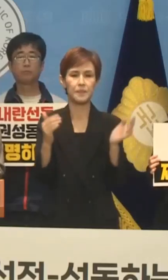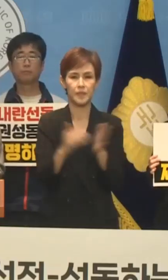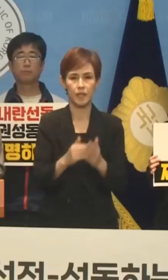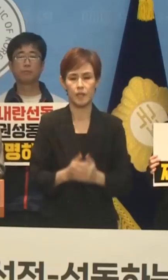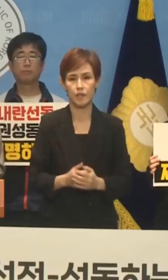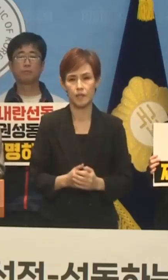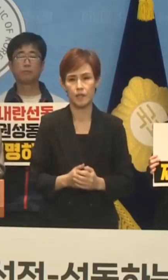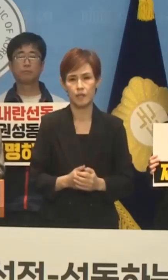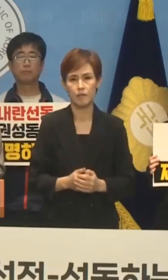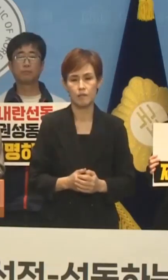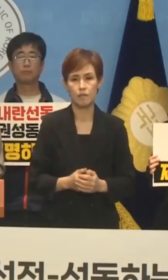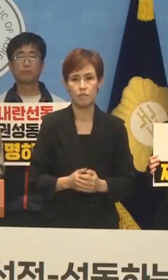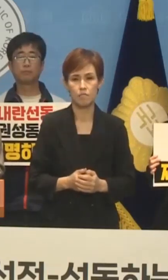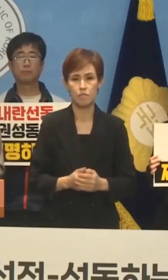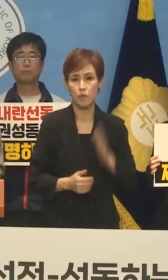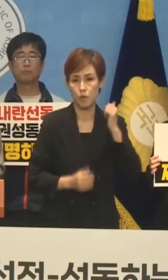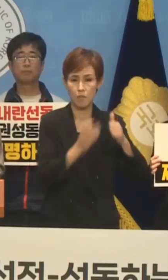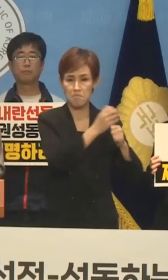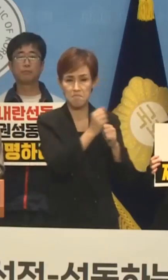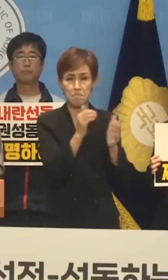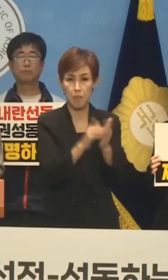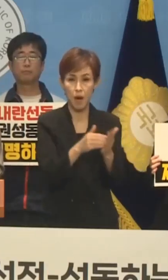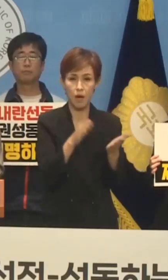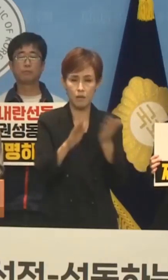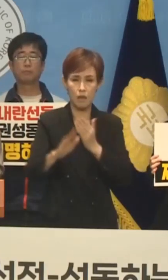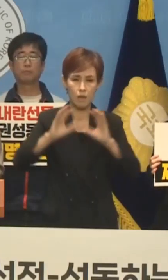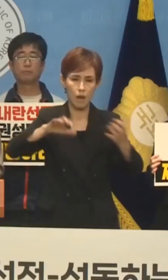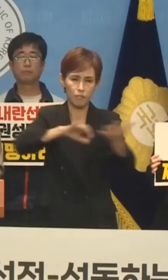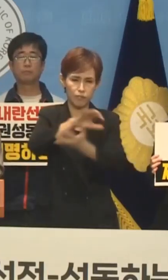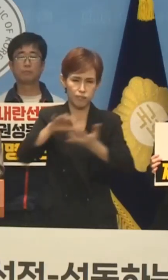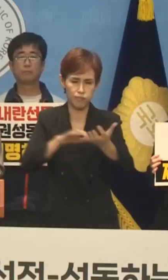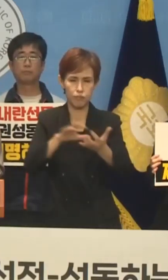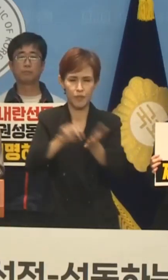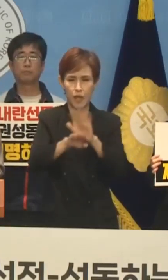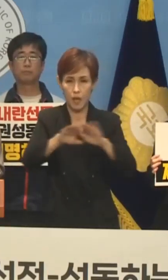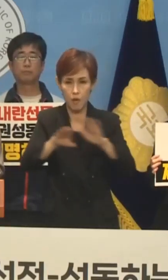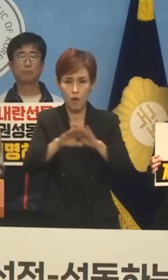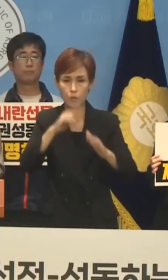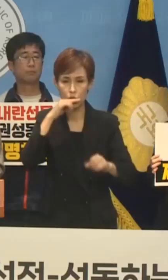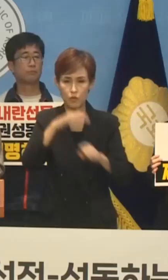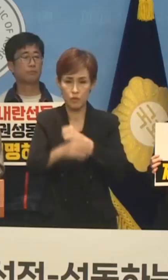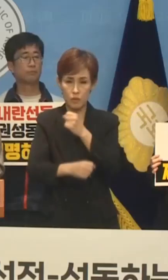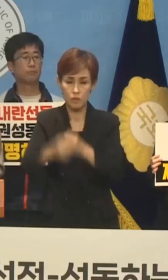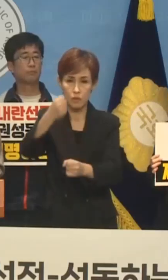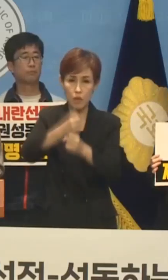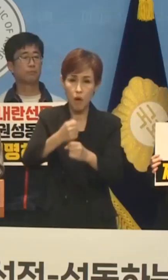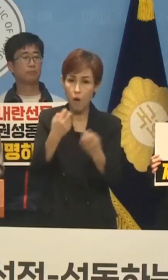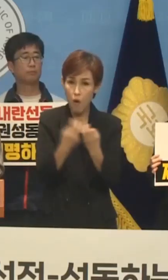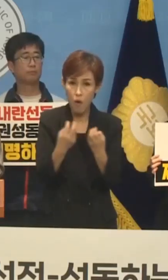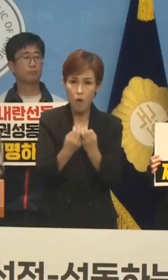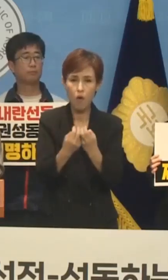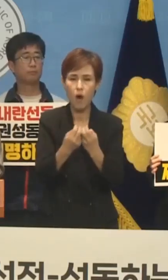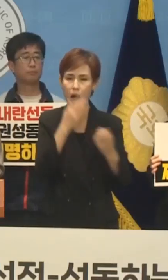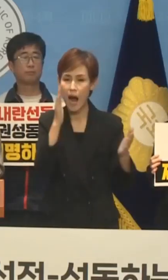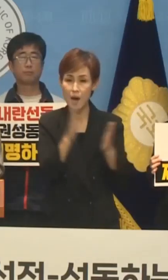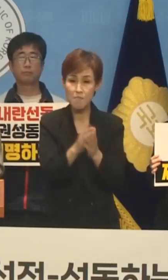우두머리가 체포되었다 하더라도 지금까지의 혼란을 수습하고 민주주의를 다시 세우려면 내란에 동조했던 공범들을